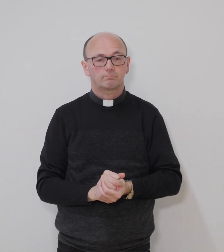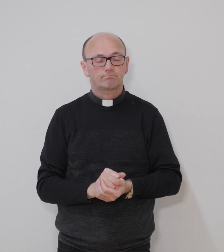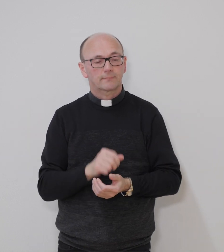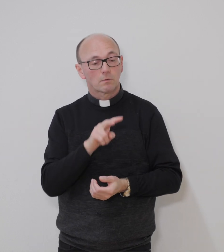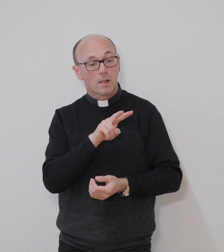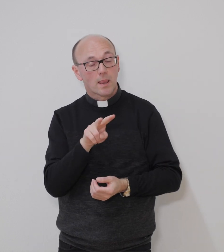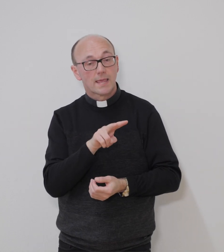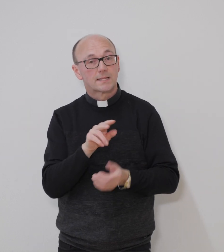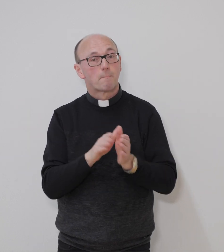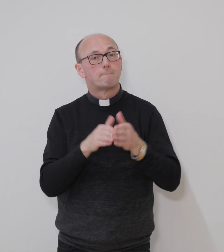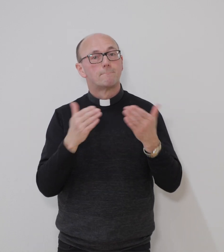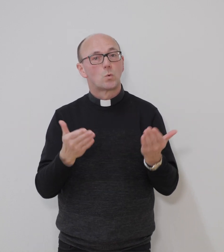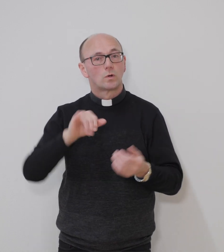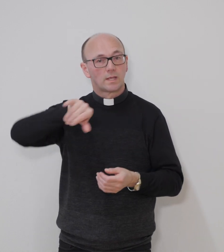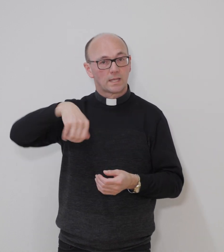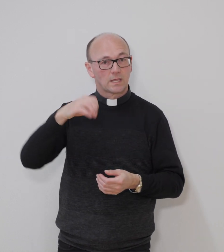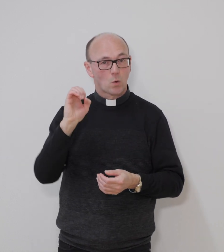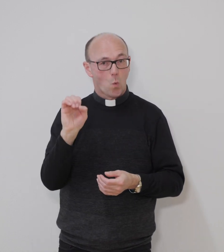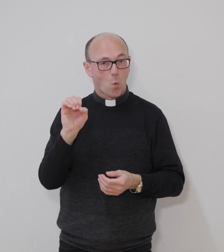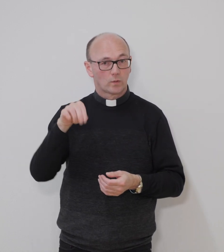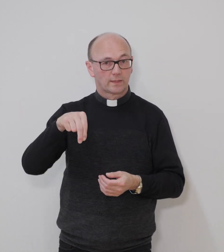Wir hören aus dem Buch Jona.